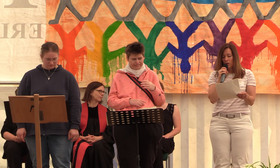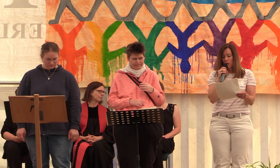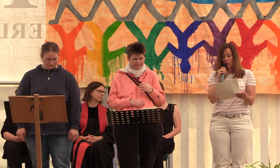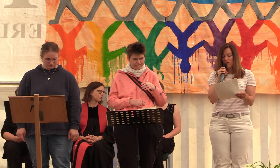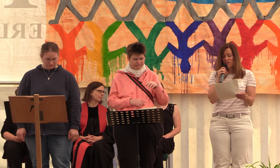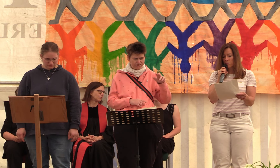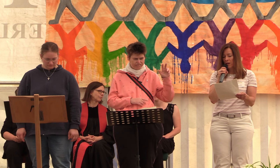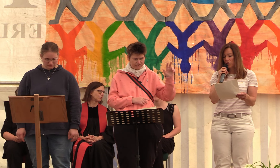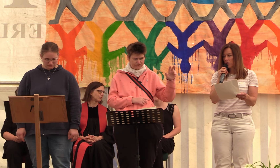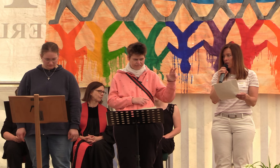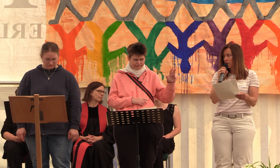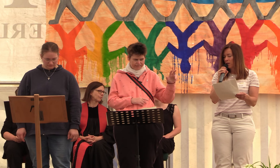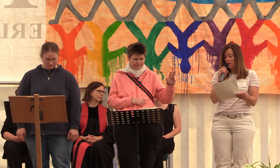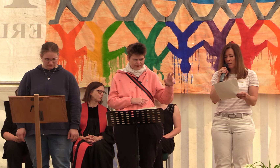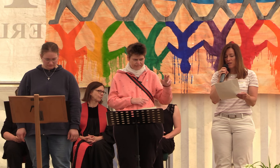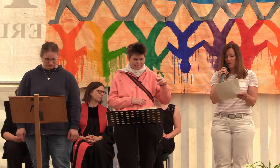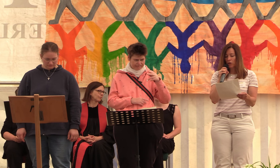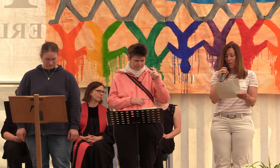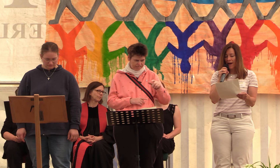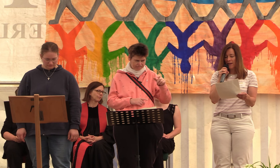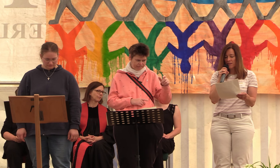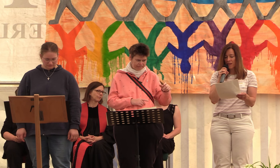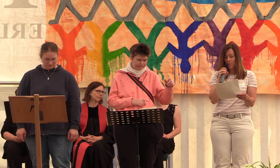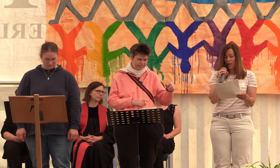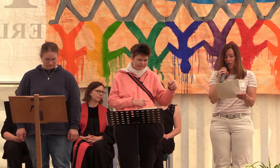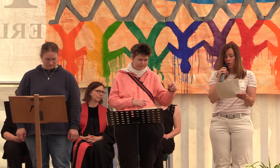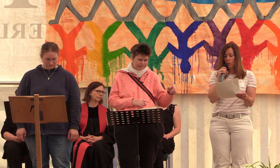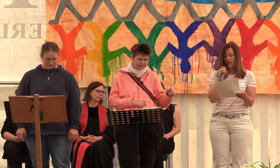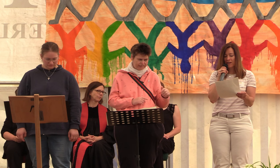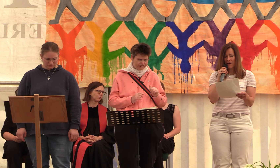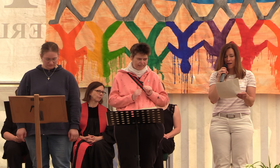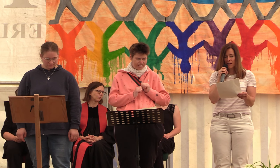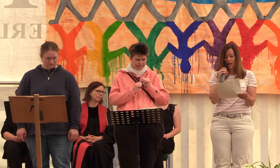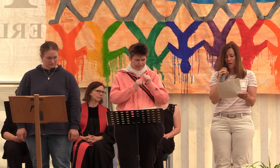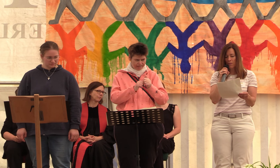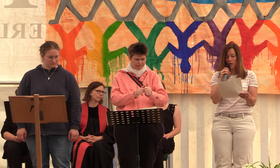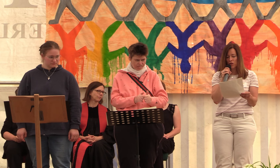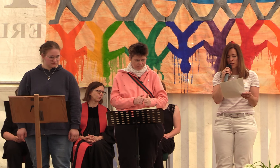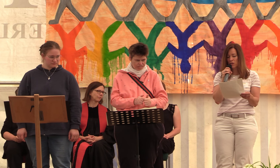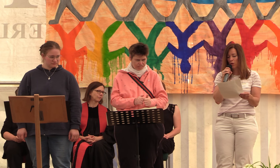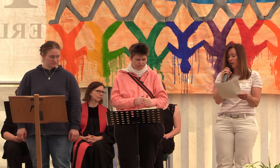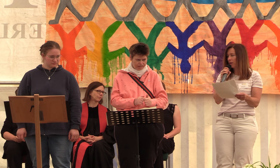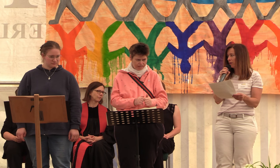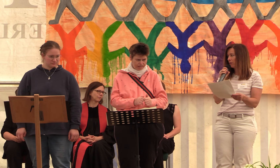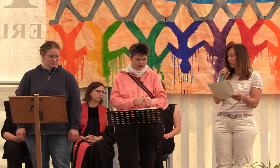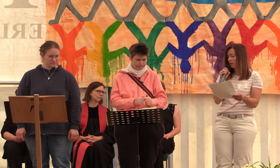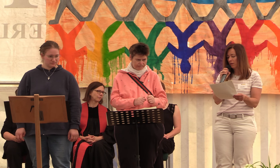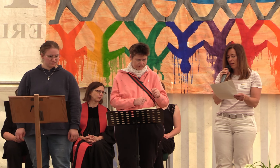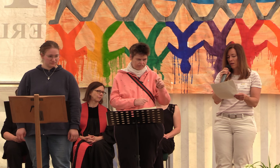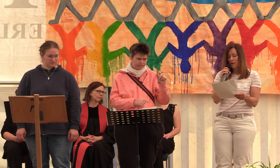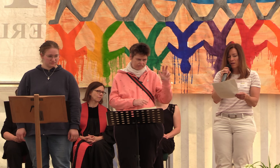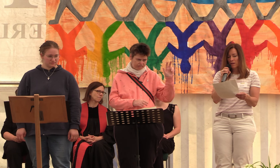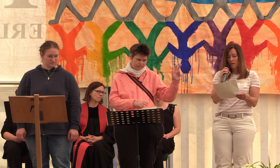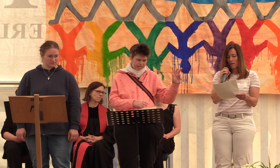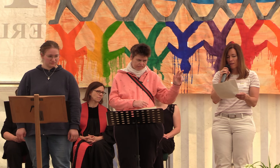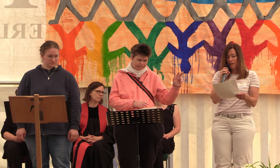Gott, du siehst Menschen, die sich um einsame oder kranke Menschen sorgen.